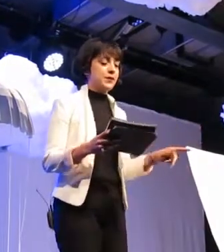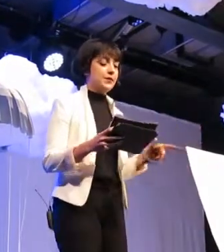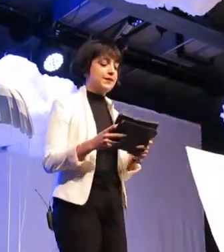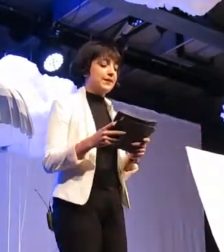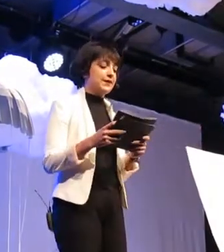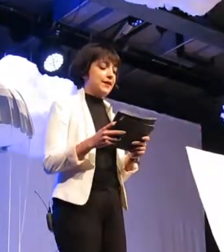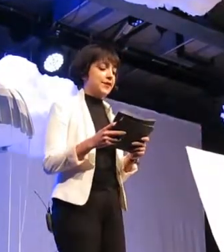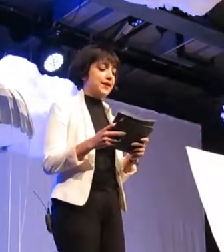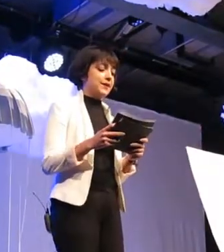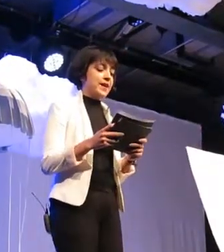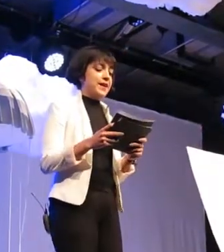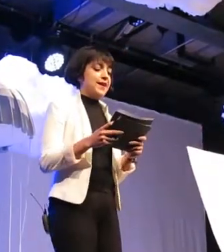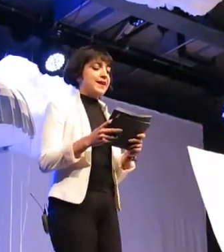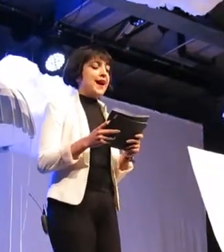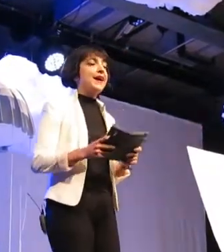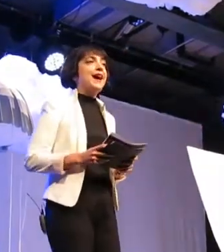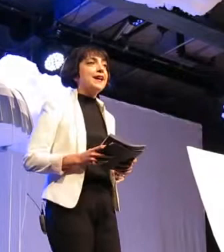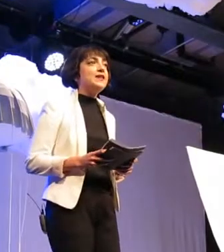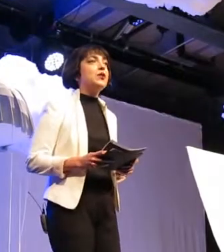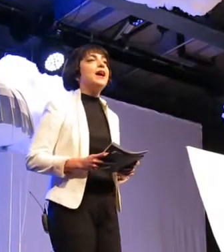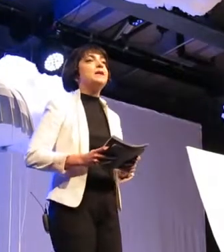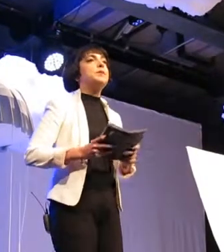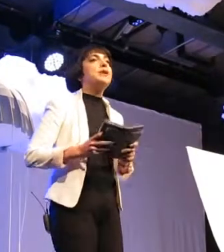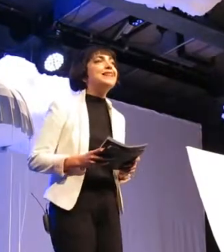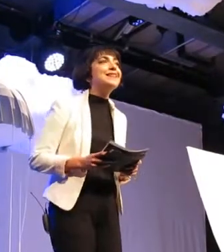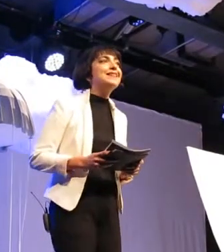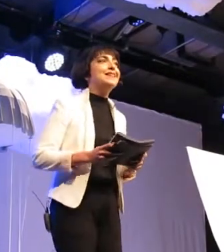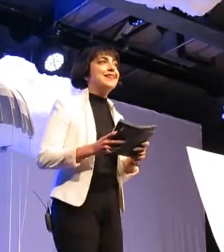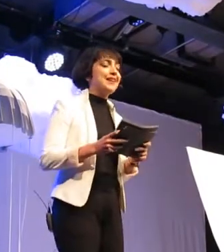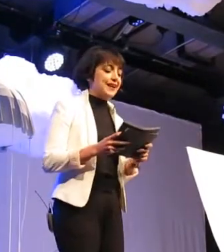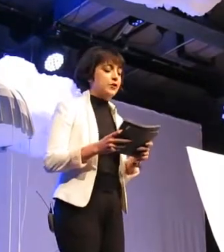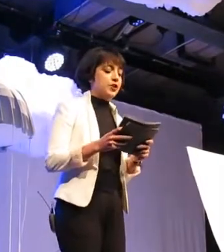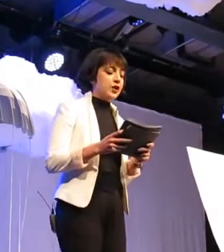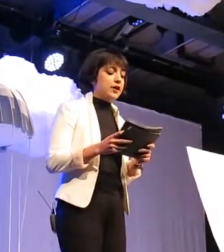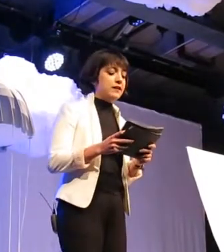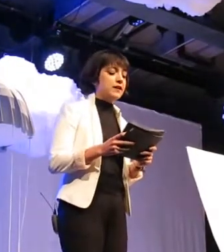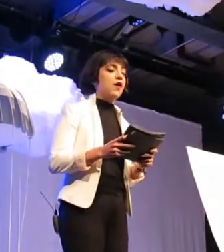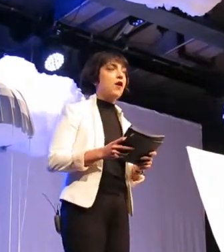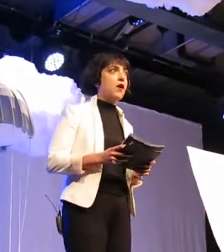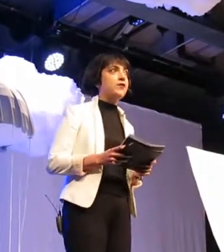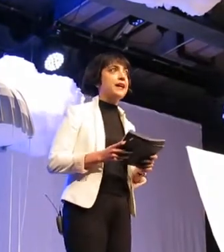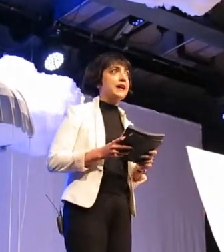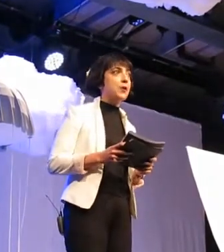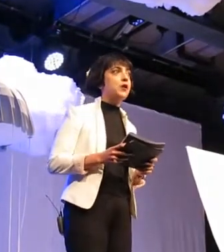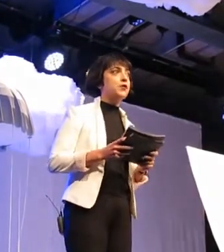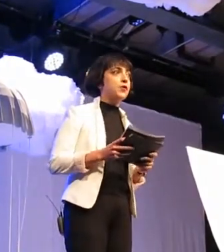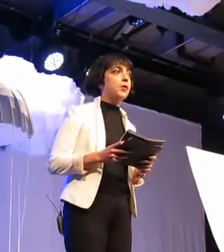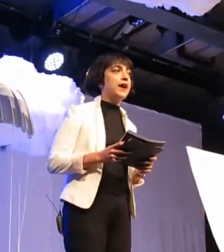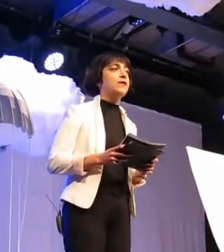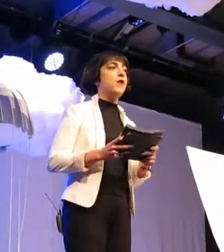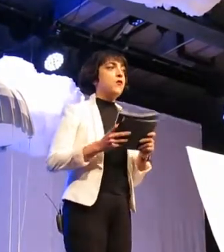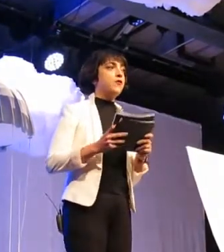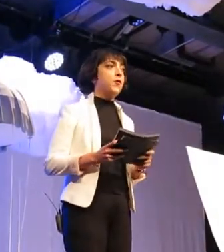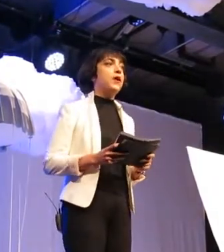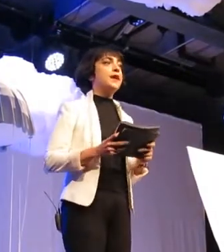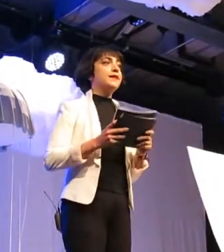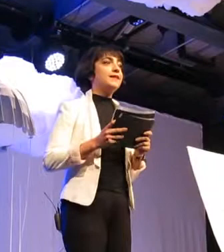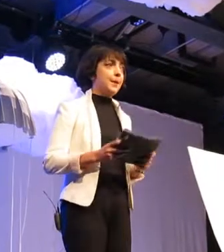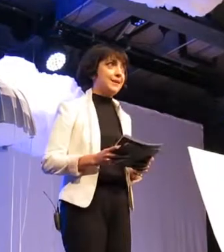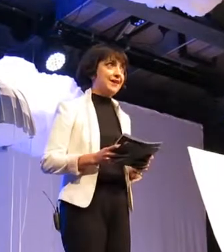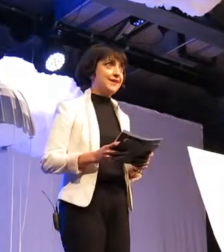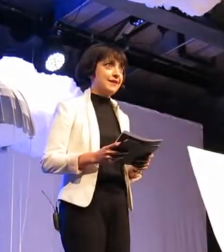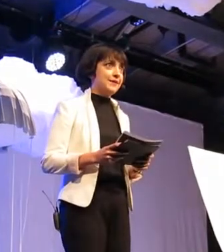här på Kulturhuset Stadsteatern. Det här är alltså en politisk redogörelse av klimatfrågan